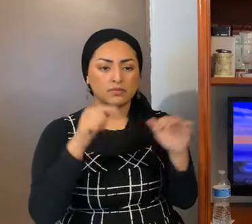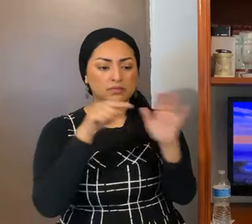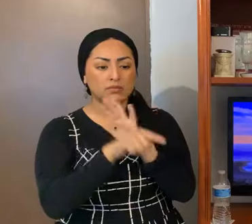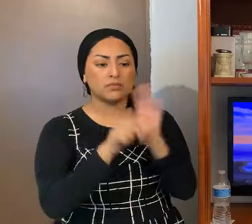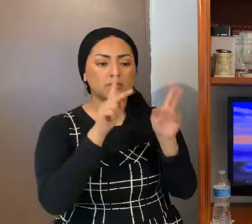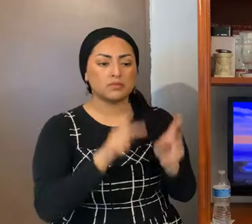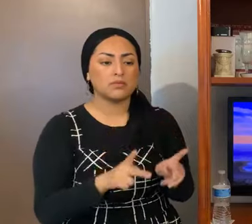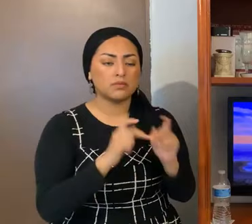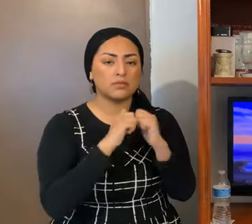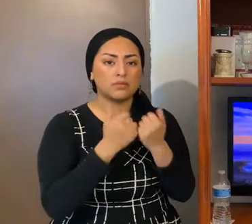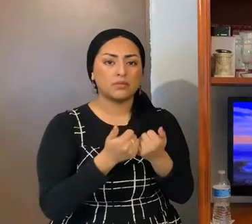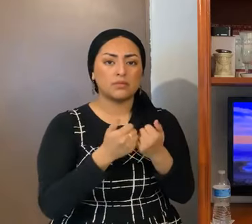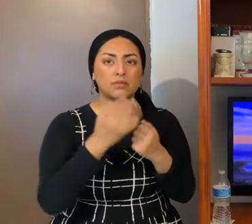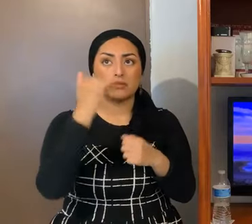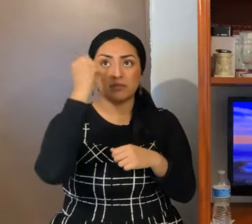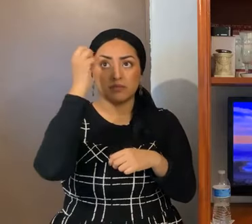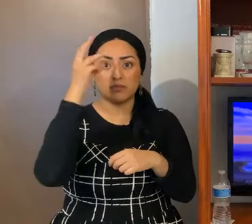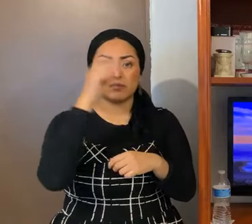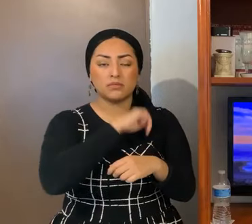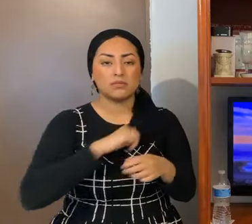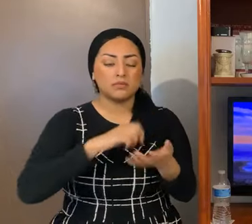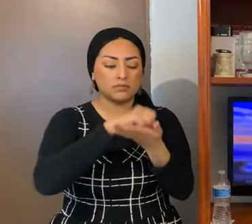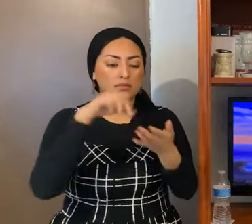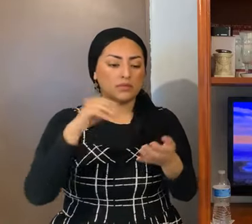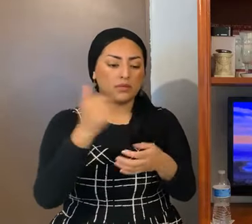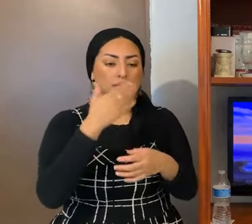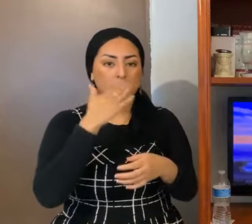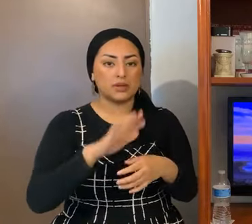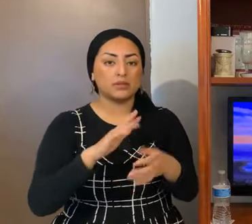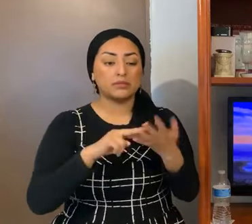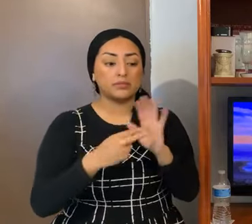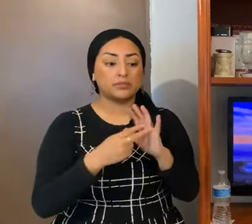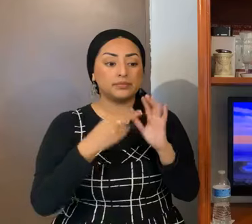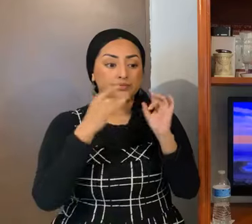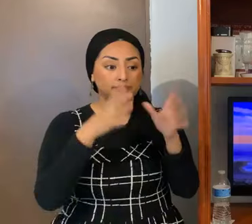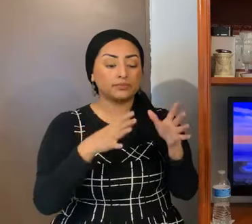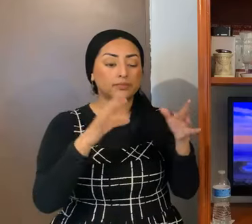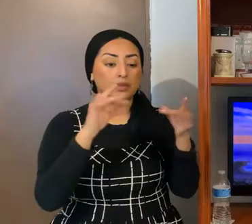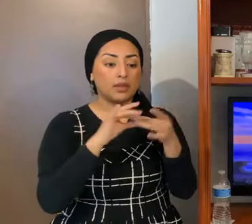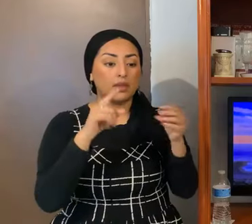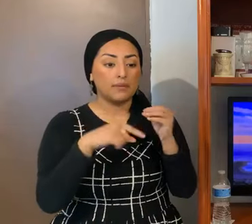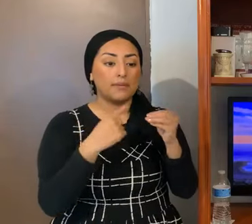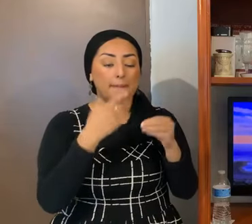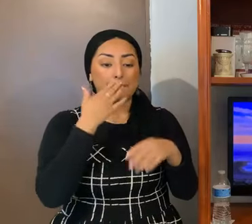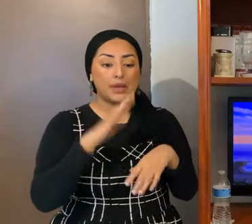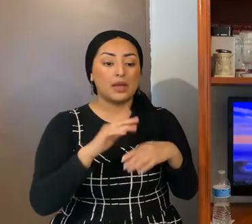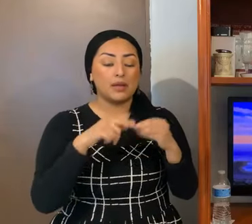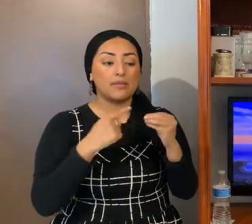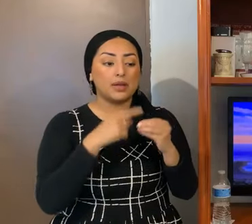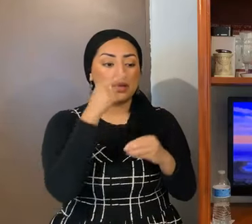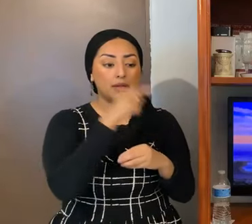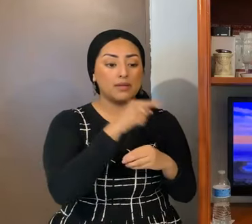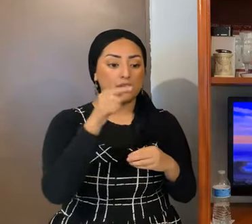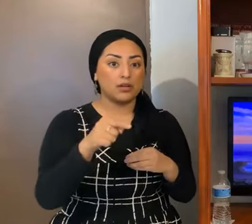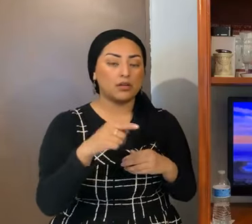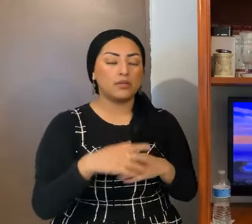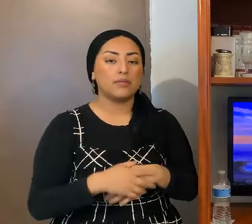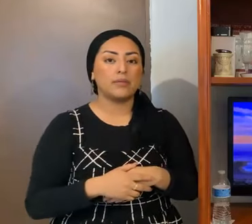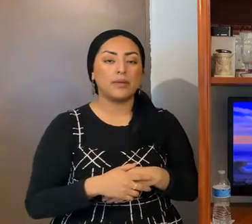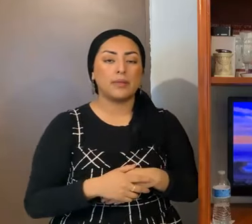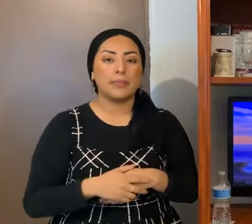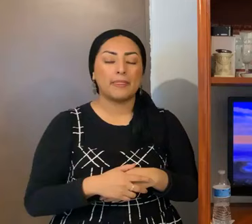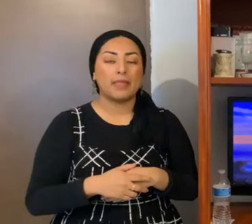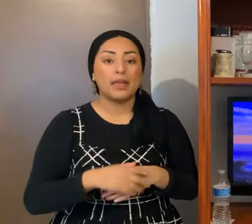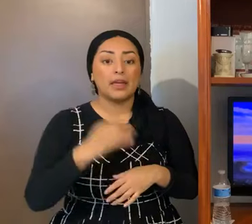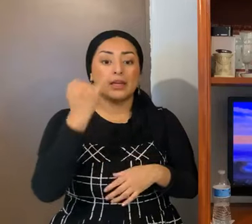una persona? Yahshua reprenda todo eso, aborreciéndolo, hablando mal de él o de ella. Entonces,